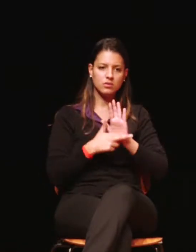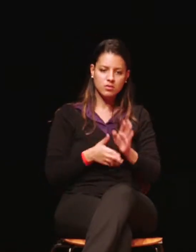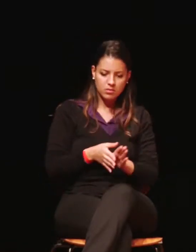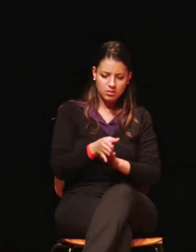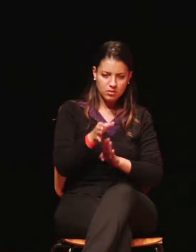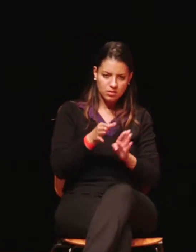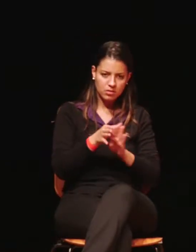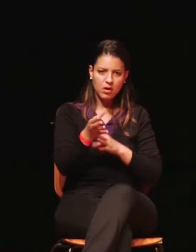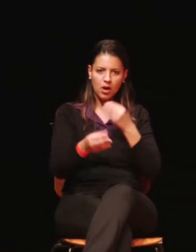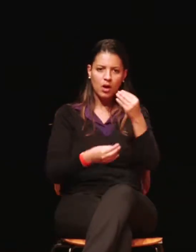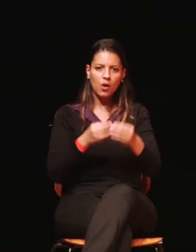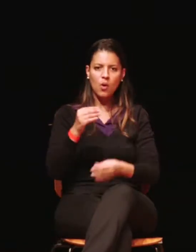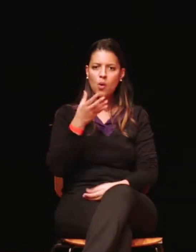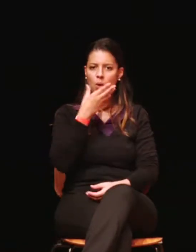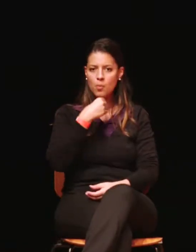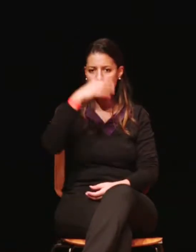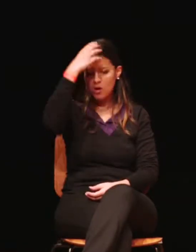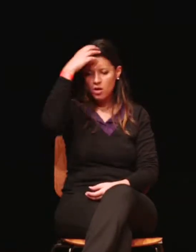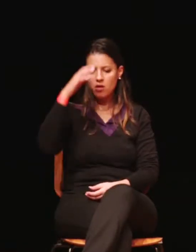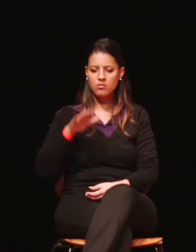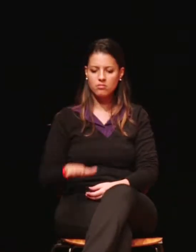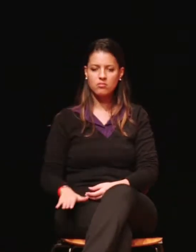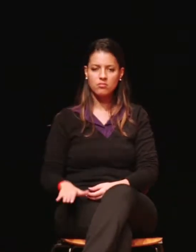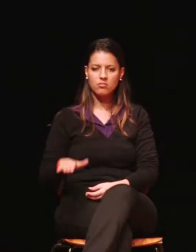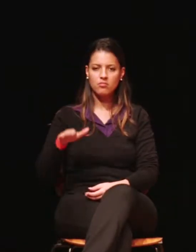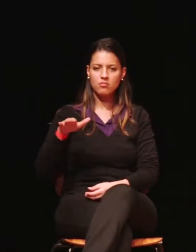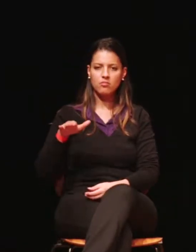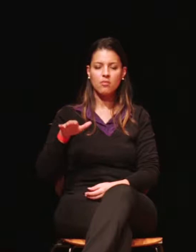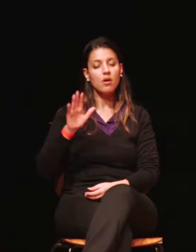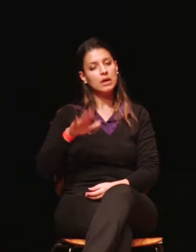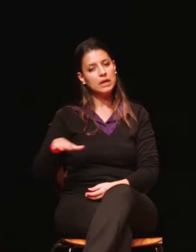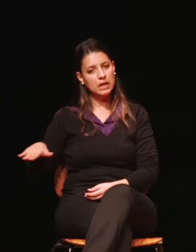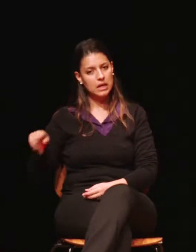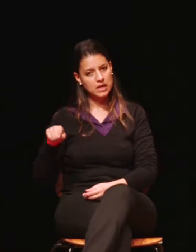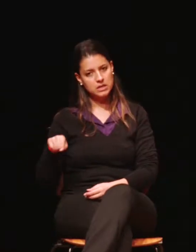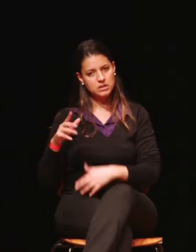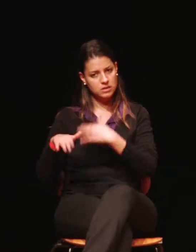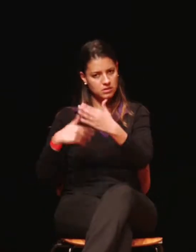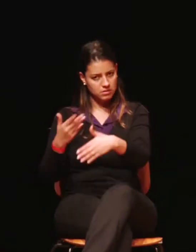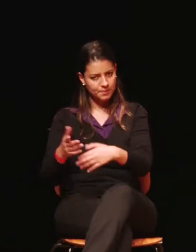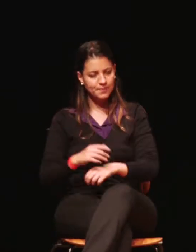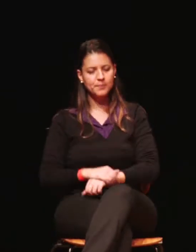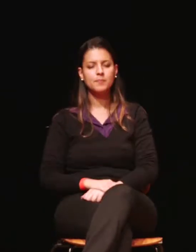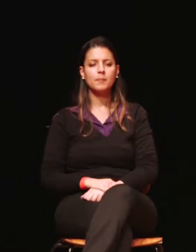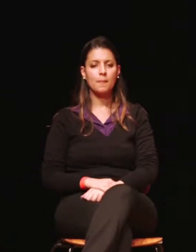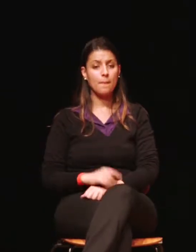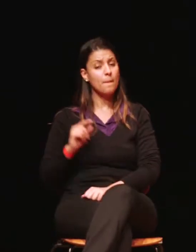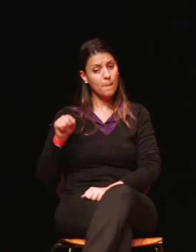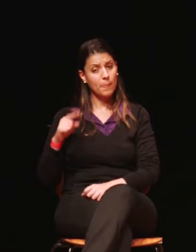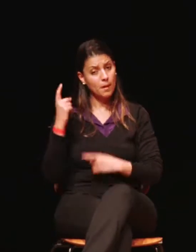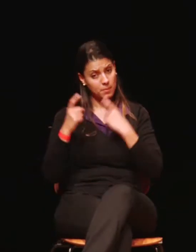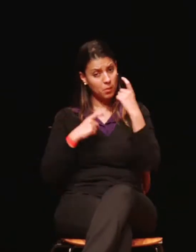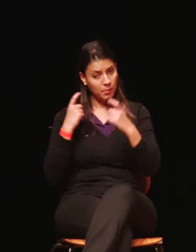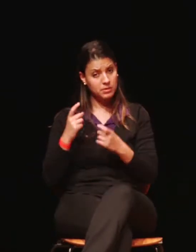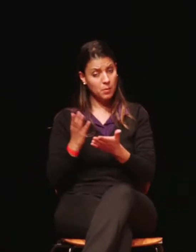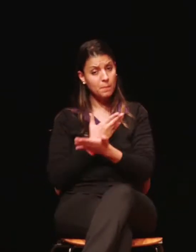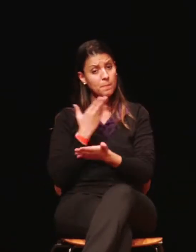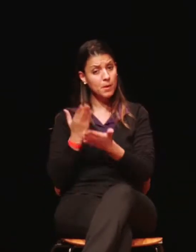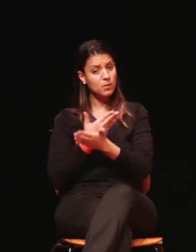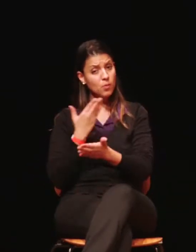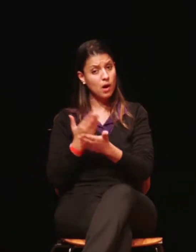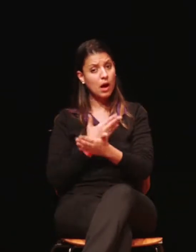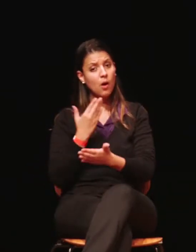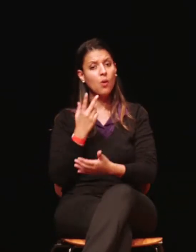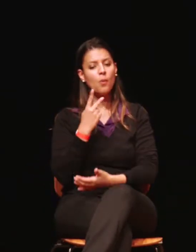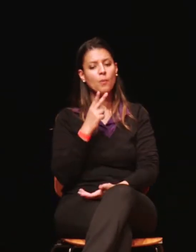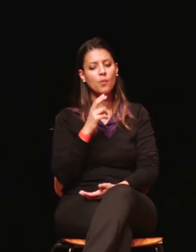reis durante o período da infância. Essa preocupação deu origem aos primeiros manuais de puerícia da época